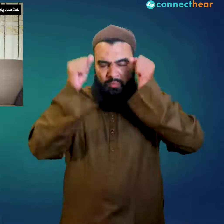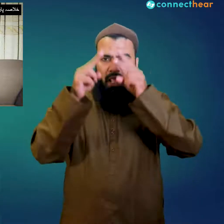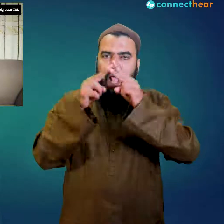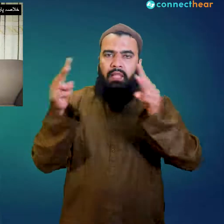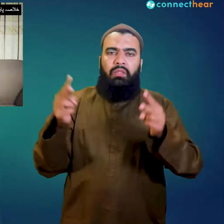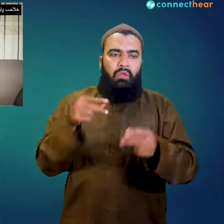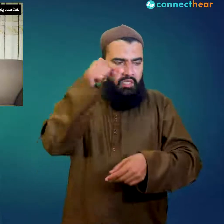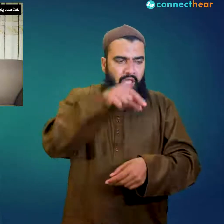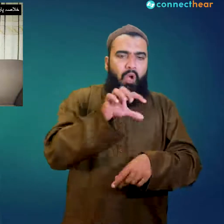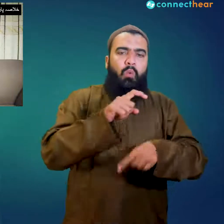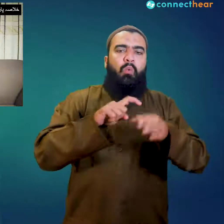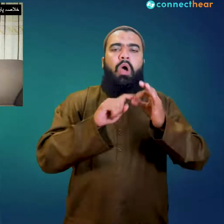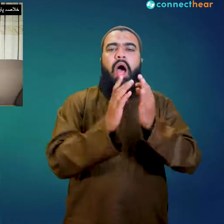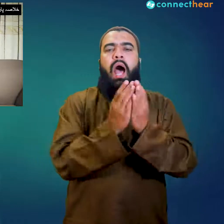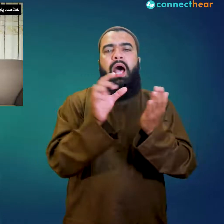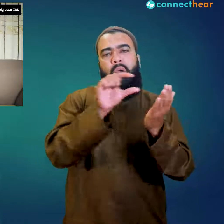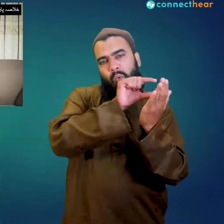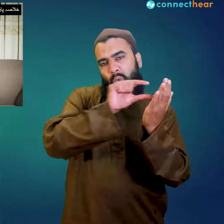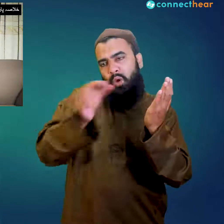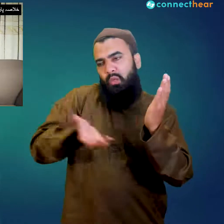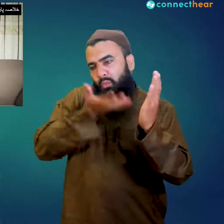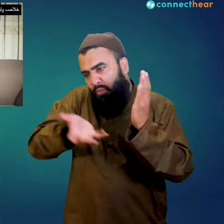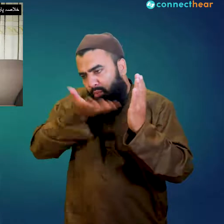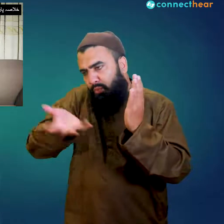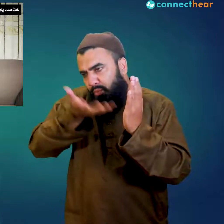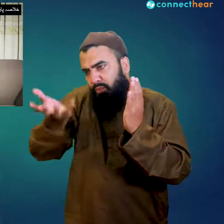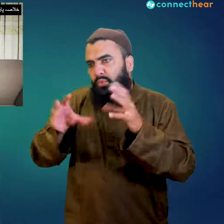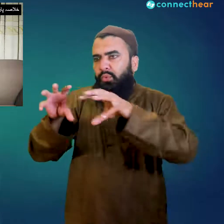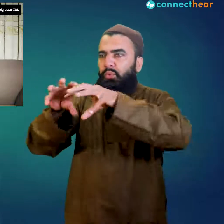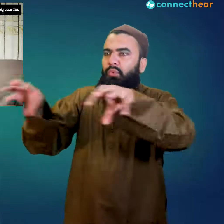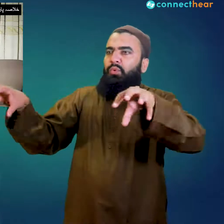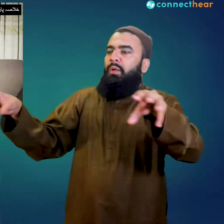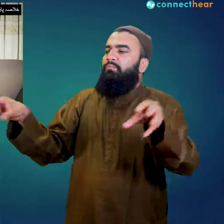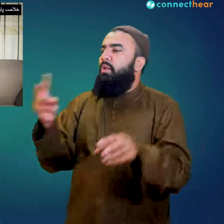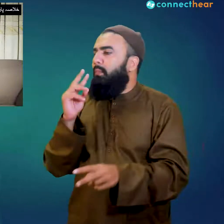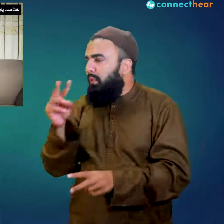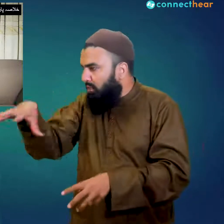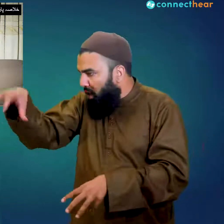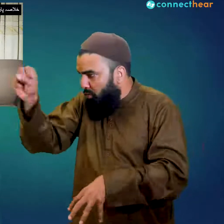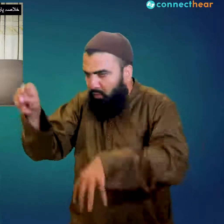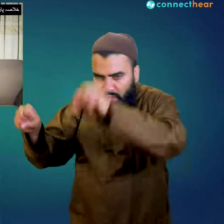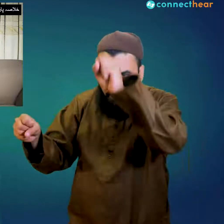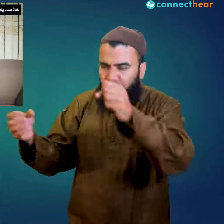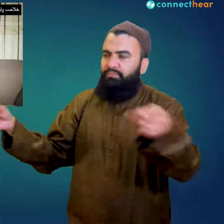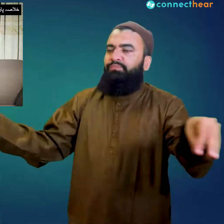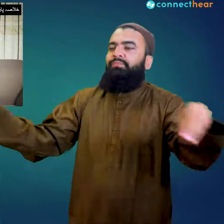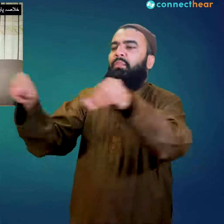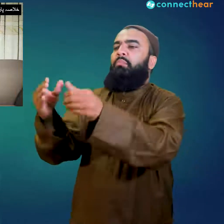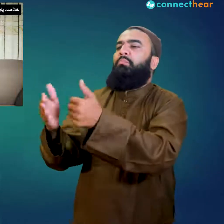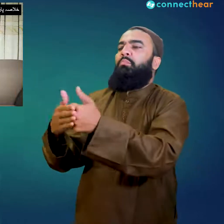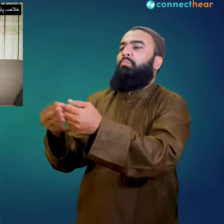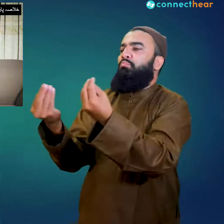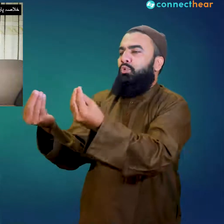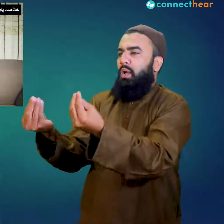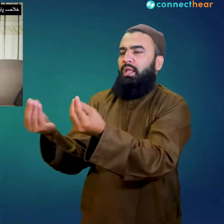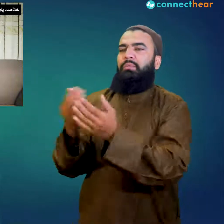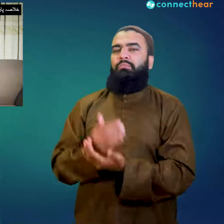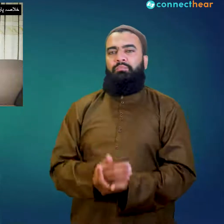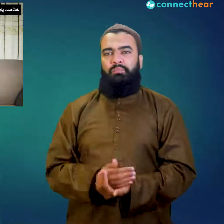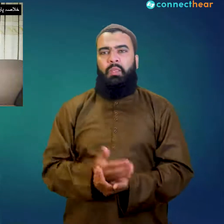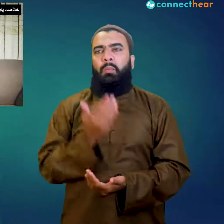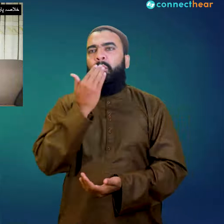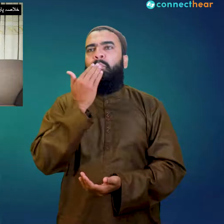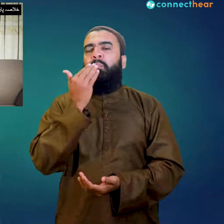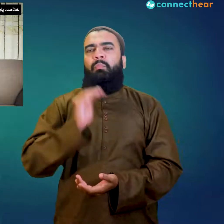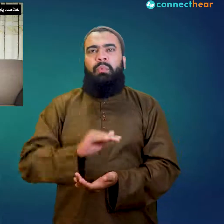والارحام، ارحام رحم کی جمع ہے، اور اس سے مراد رشتہ دار ہیں جو کہ باپ کی طرف سے ہوں یا ماں